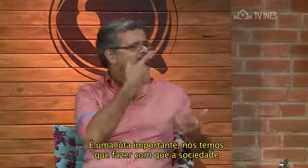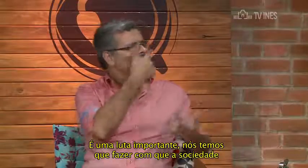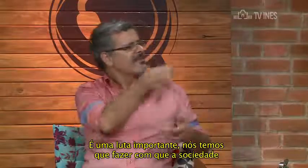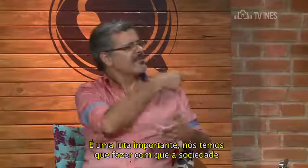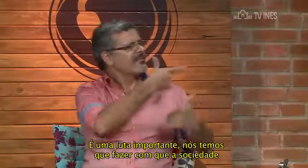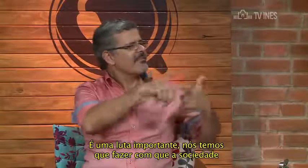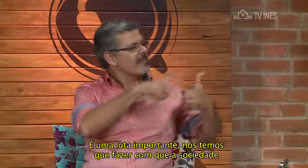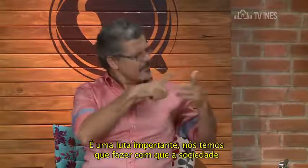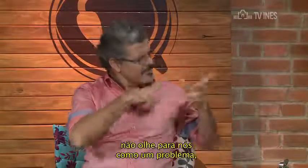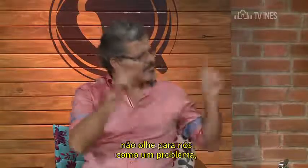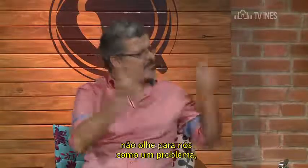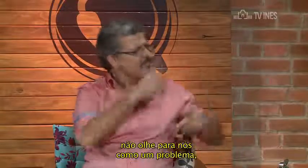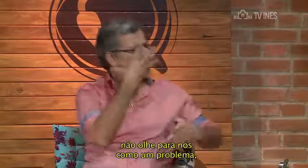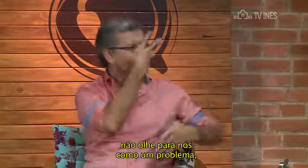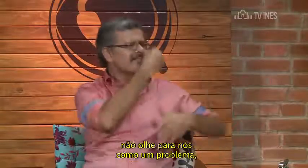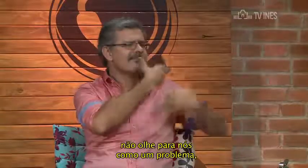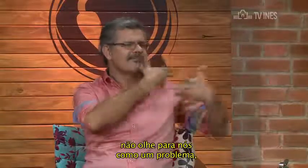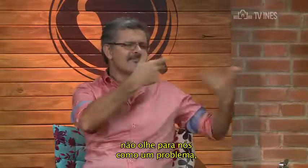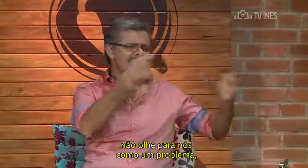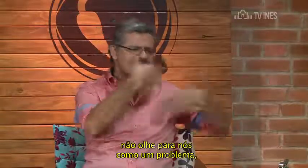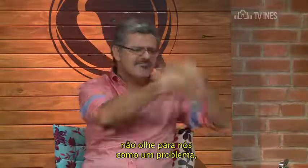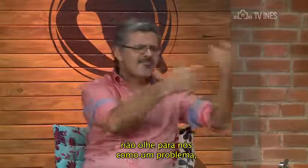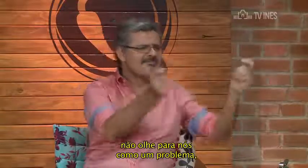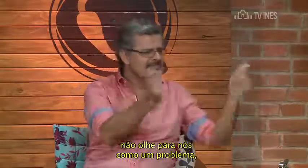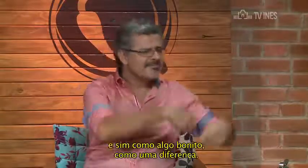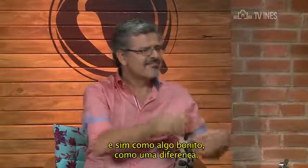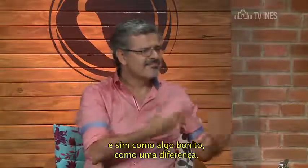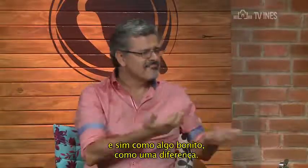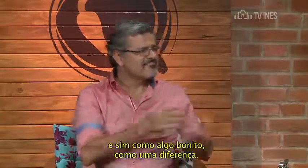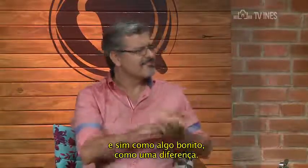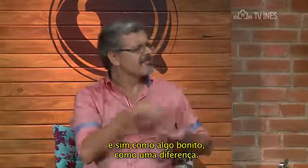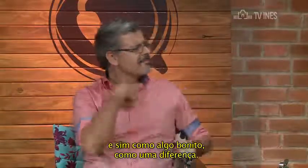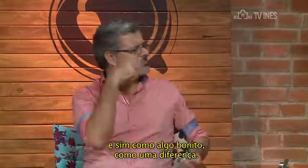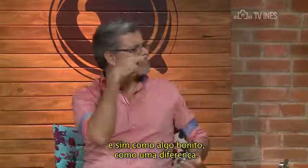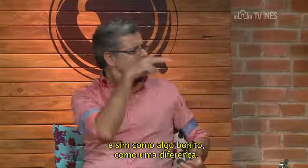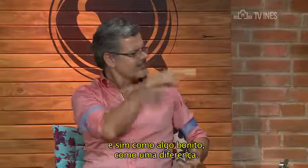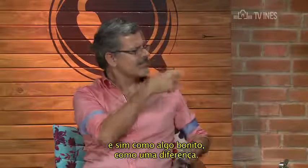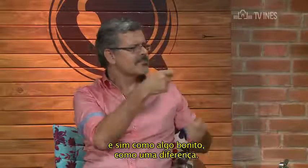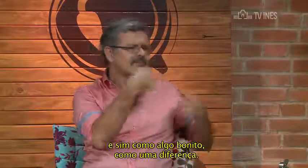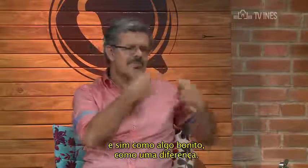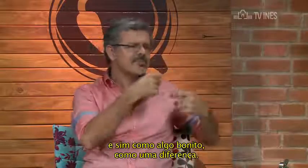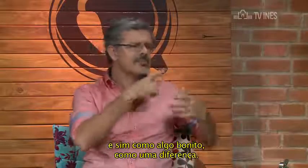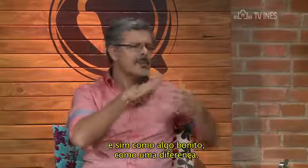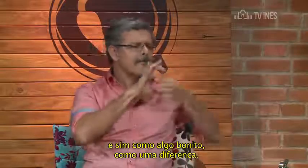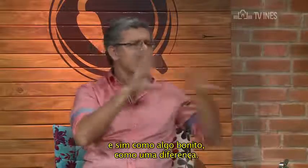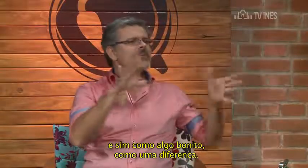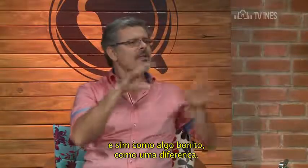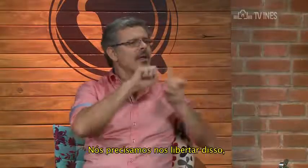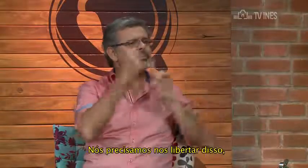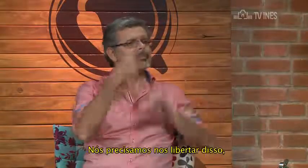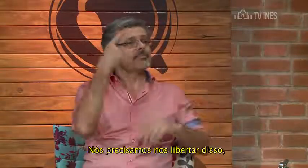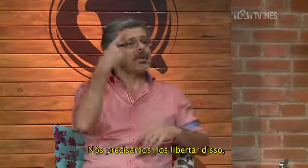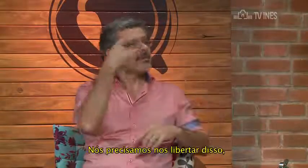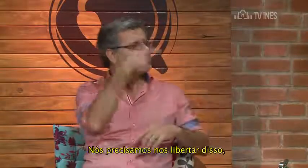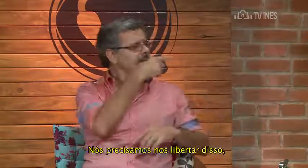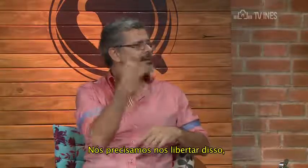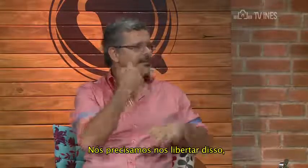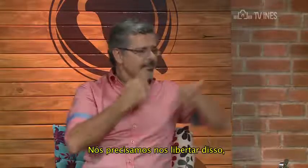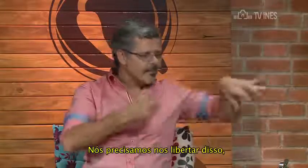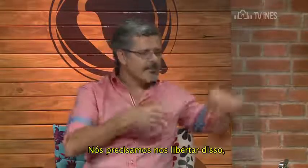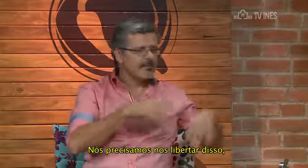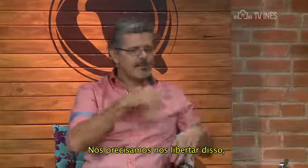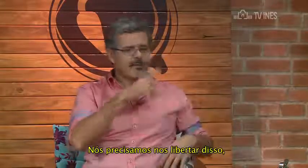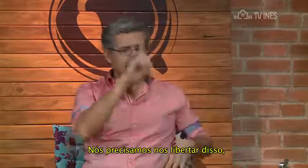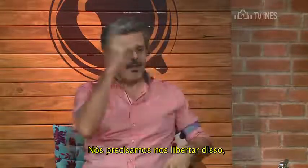com que a sociedade não olhe para nós como um problema, e sim como algo bonito, como uma diferença. Nós precisamos